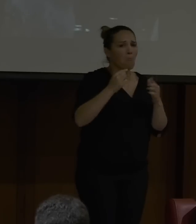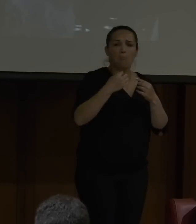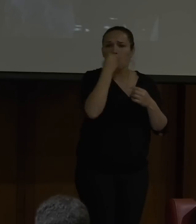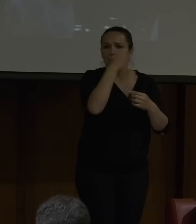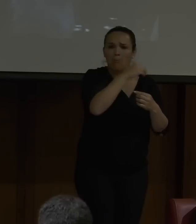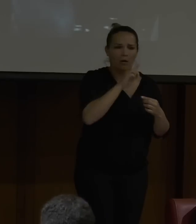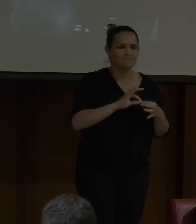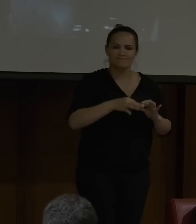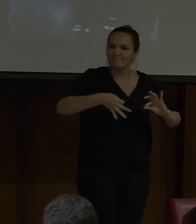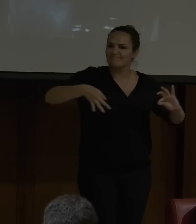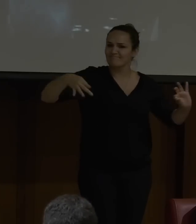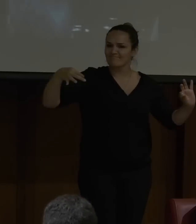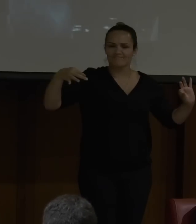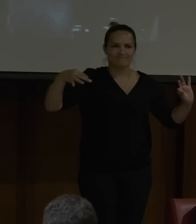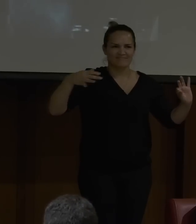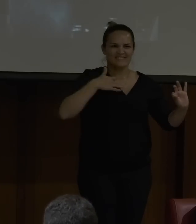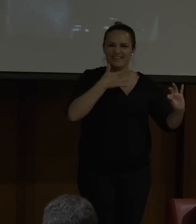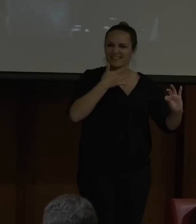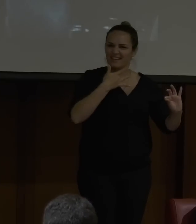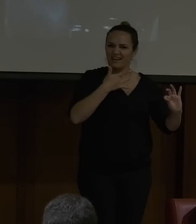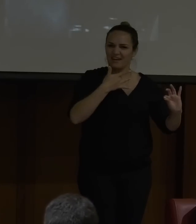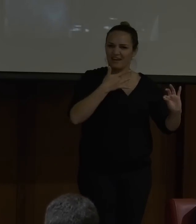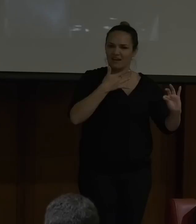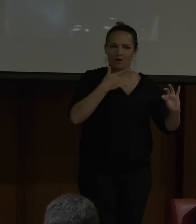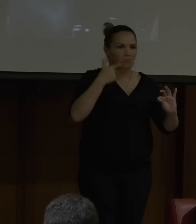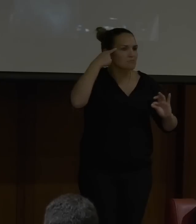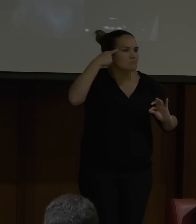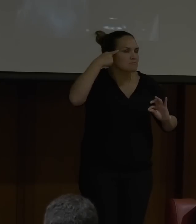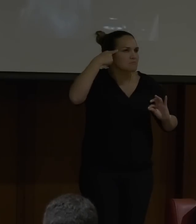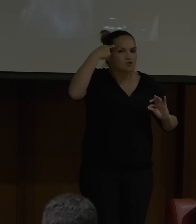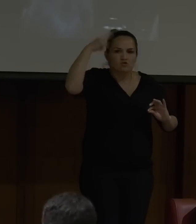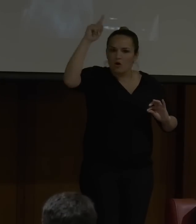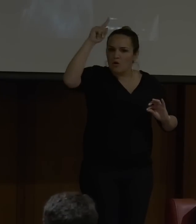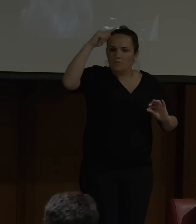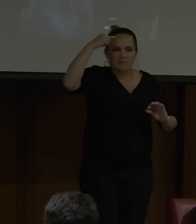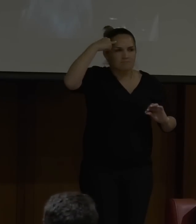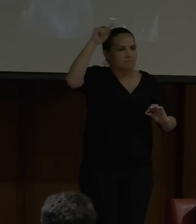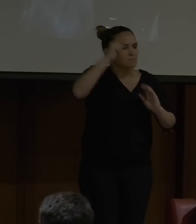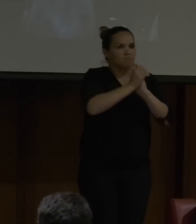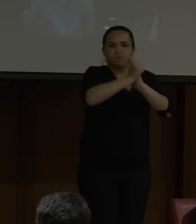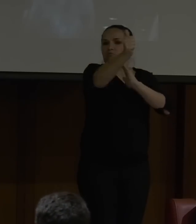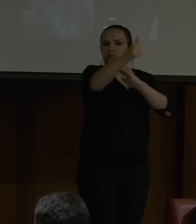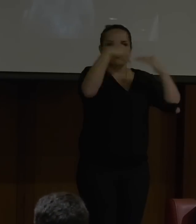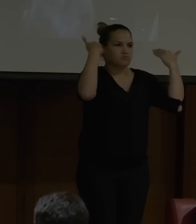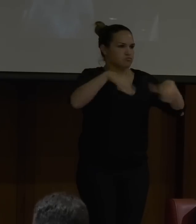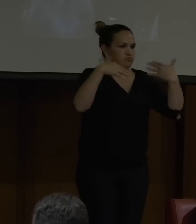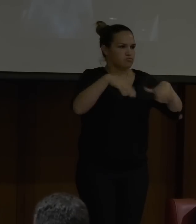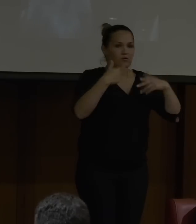creo que le salió a Leandro una de sus genialidades, una de sus mayores genialidades. Pero le decía a